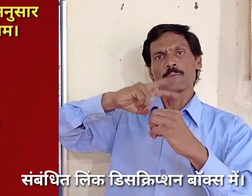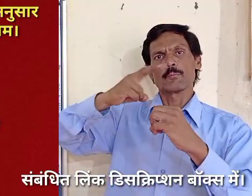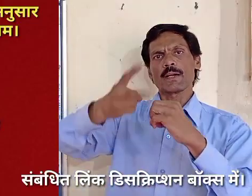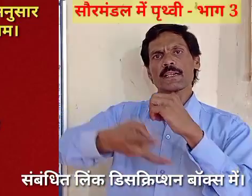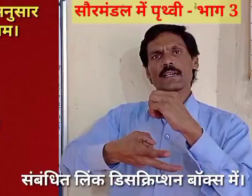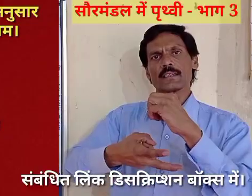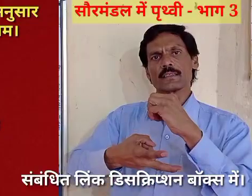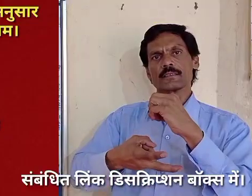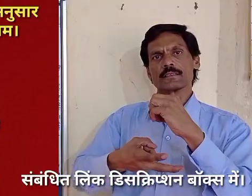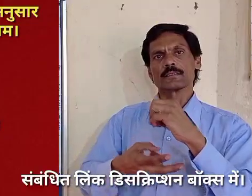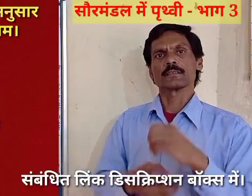मंगल,